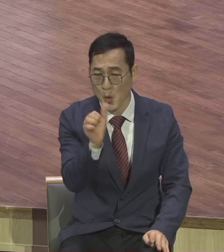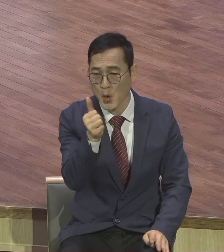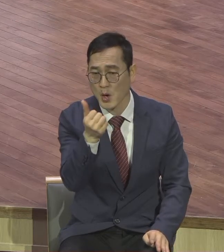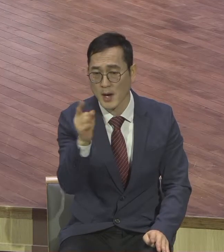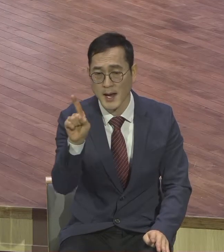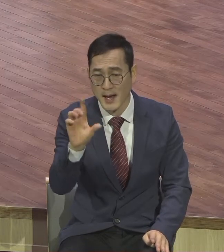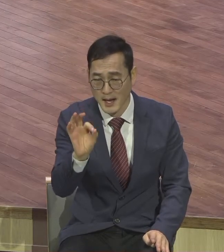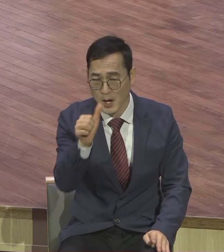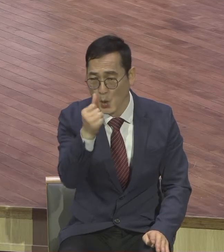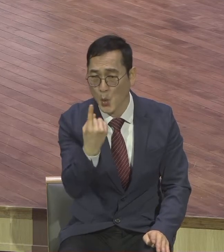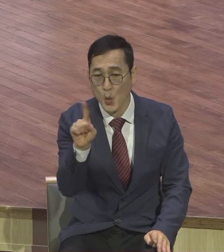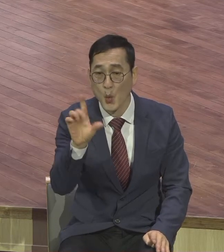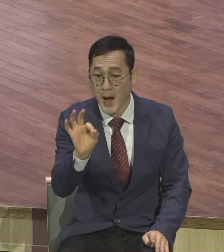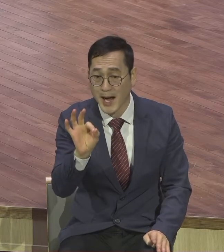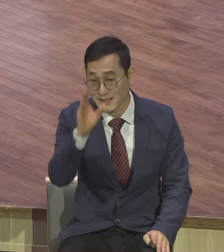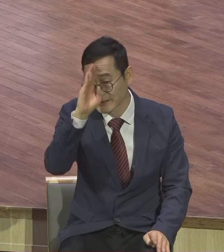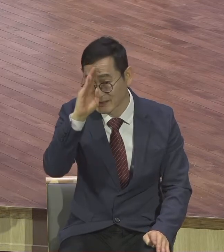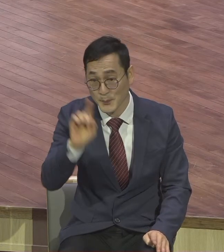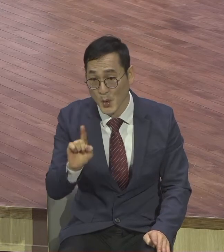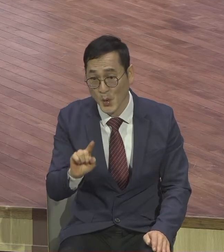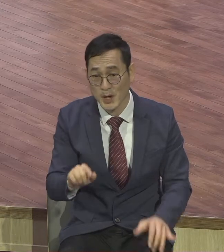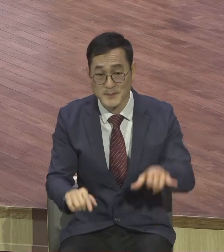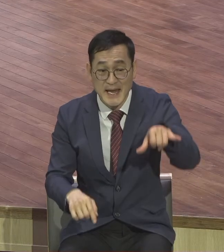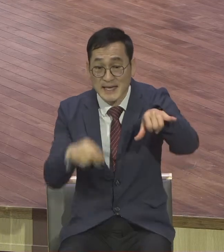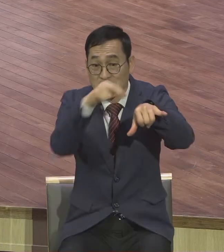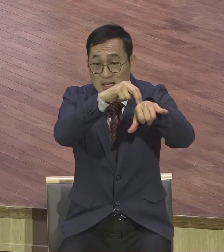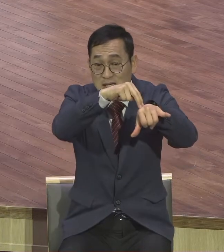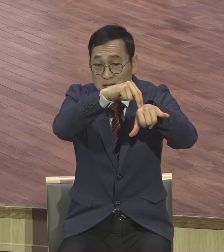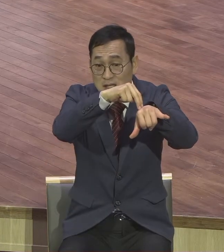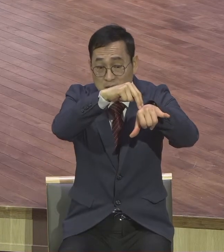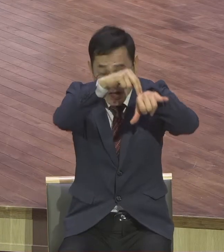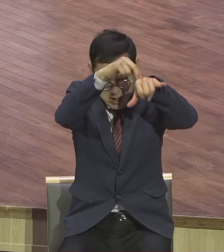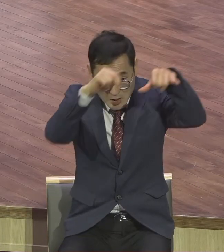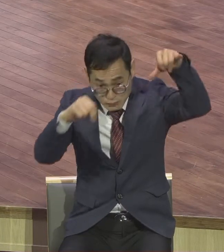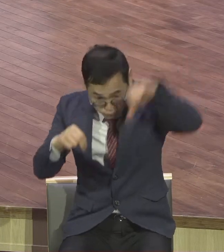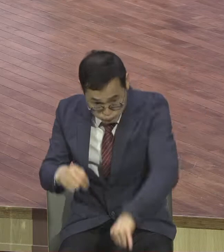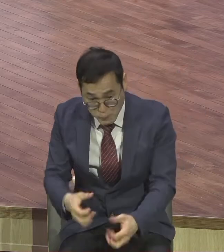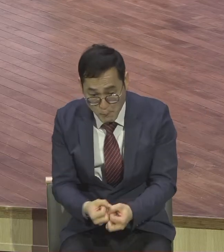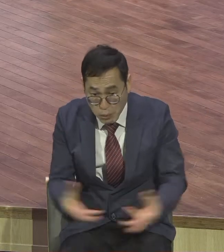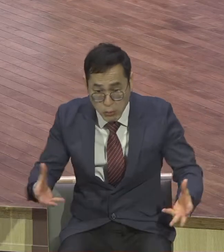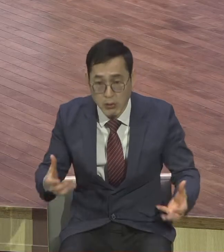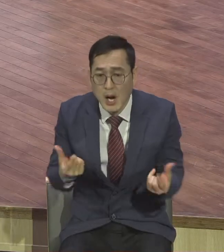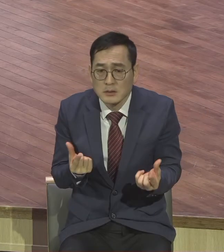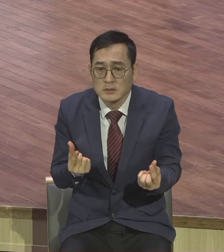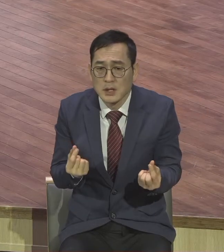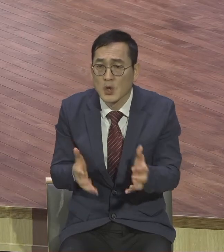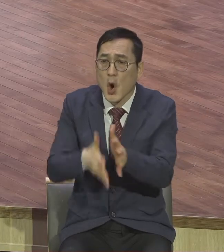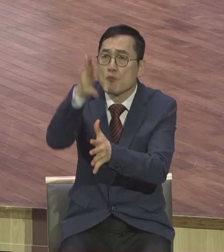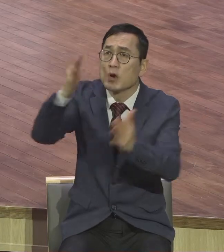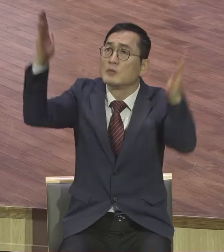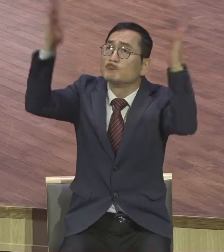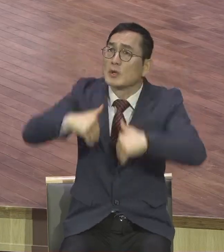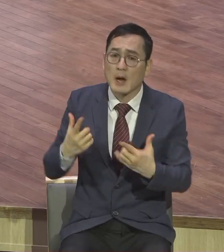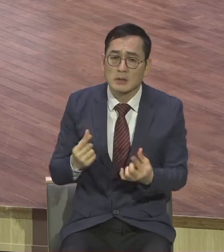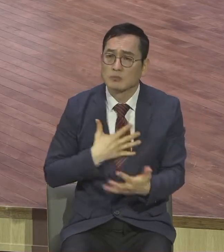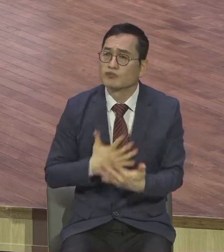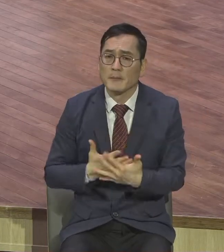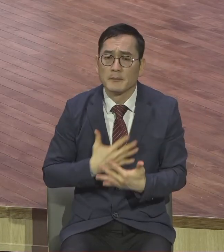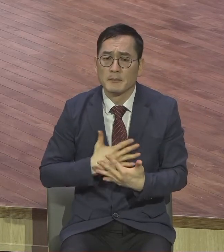나름 비행기가 똑 떨어질 것 같아요 저 건물이 무너질 것 같아요 무너지지 않는데 멀쩡한 건물을 쳐다보고